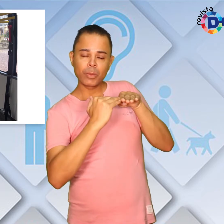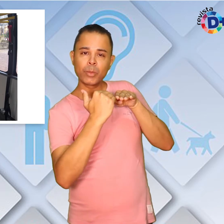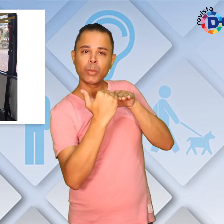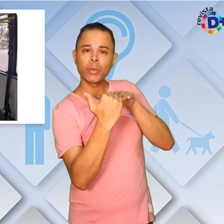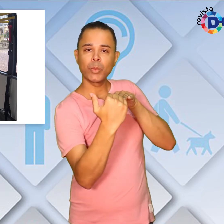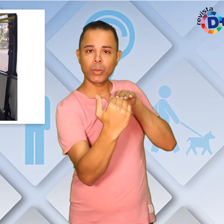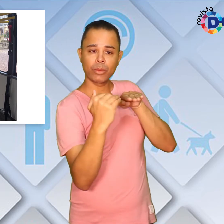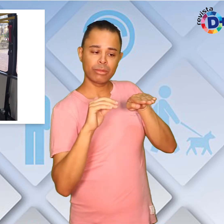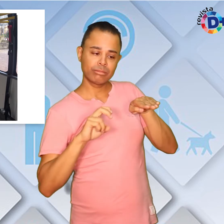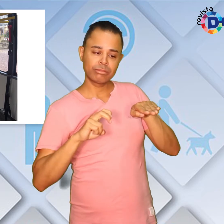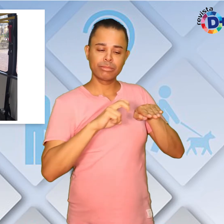passageiros